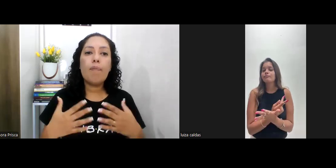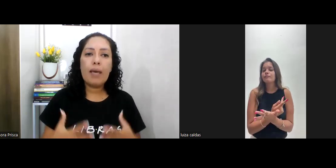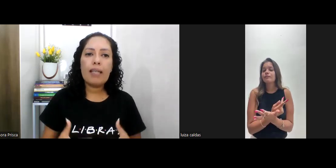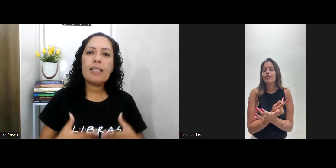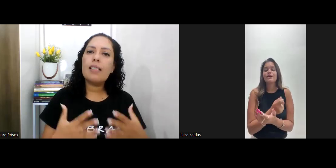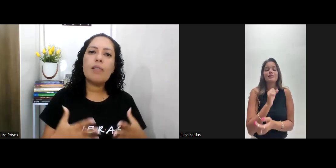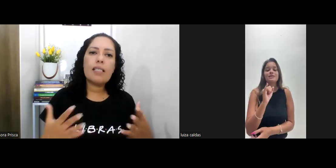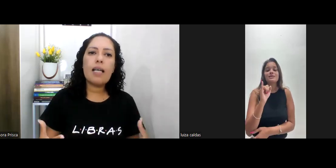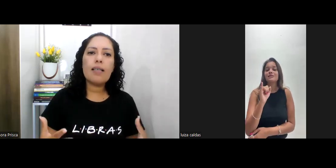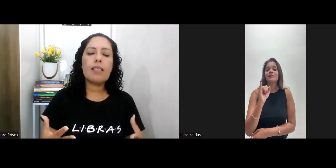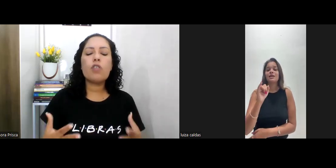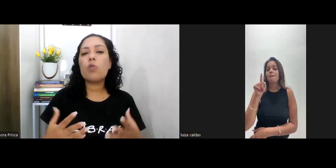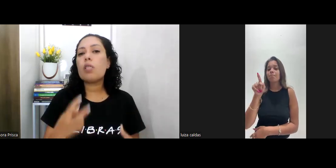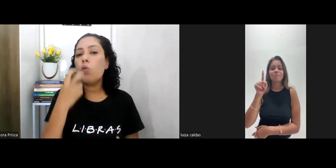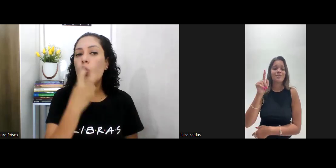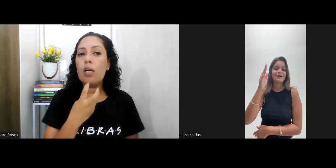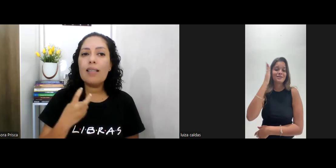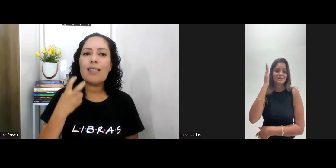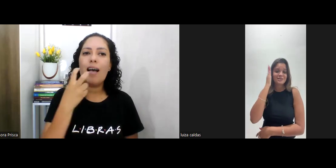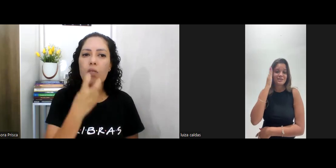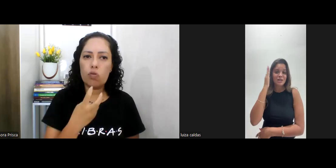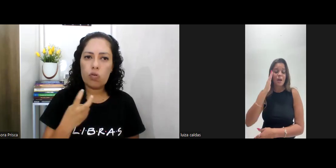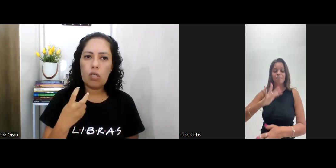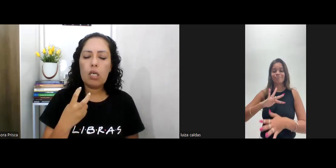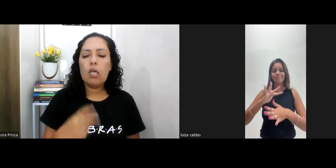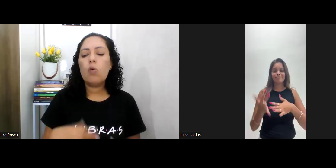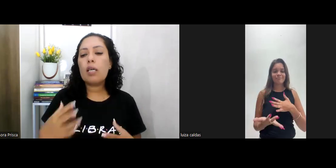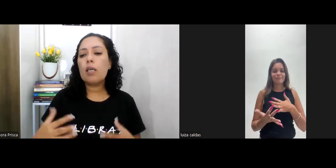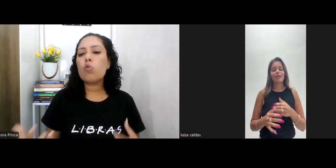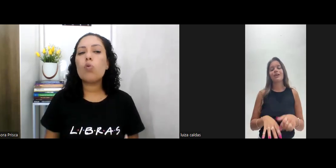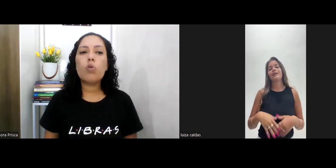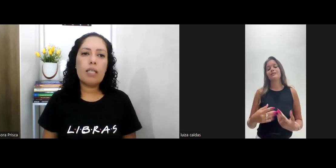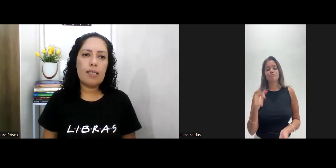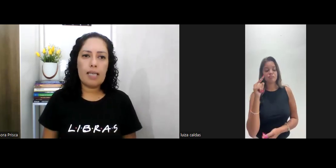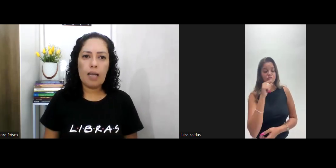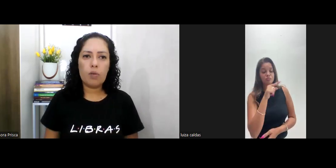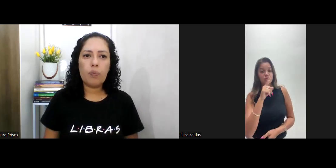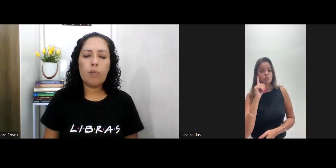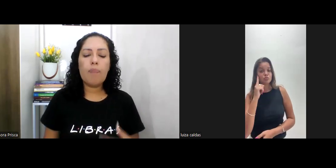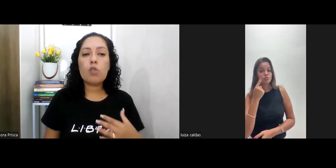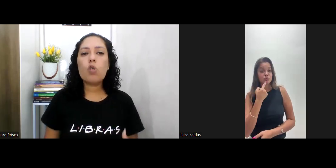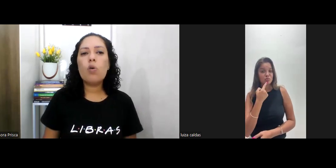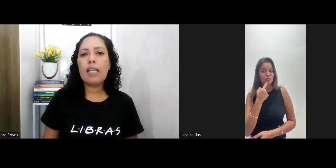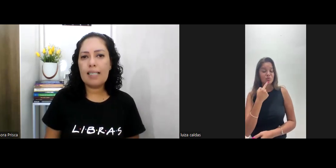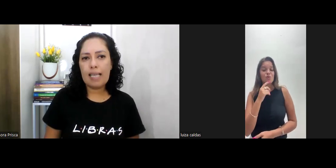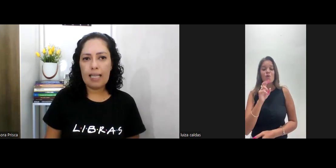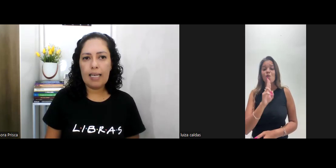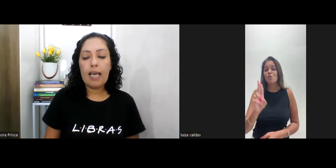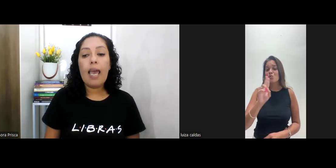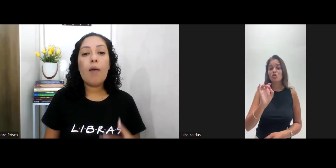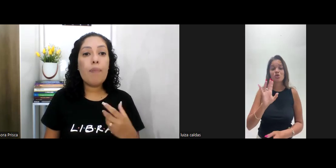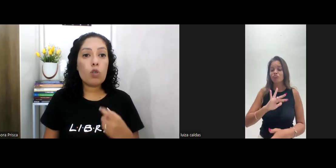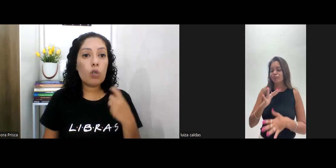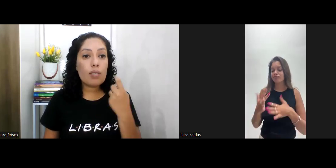usam apenas a língua de sinais, eles não são oralizados. O que é um surdo oralizado? Uma pessoa